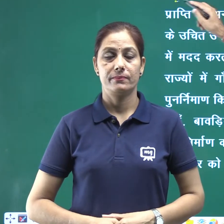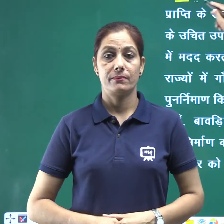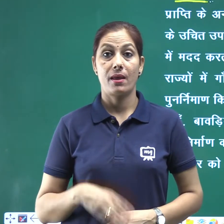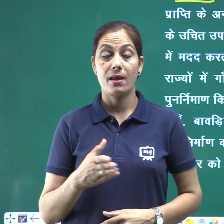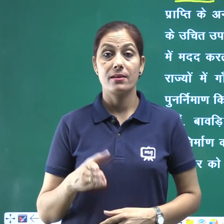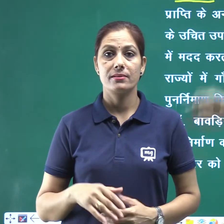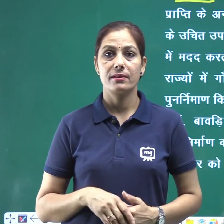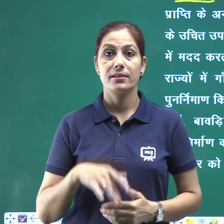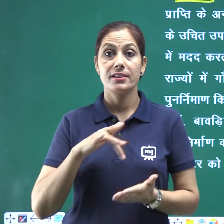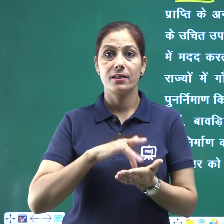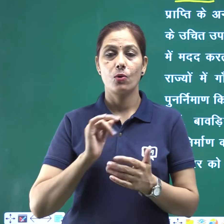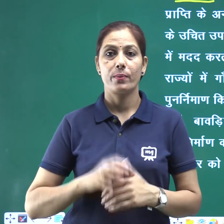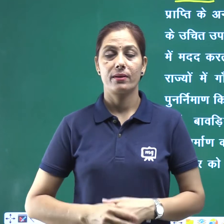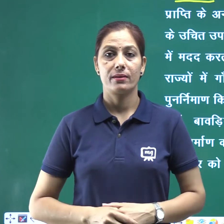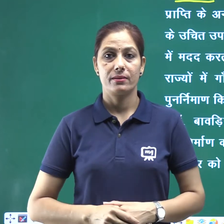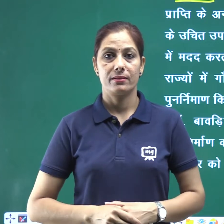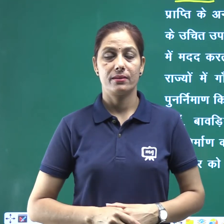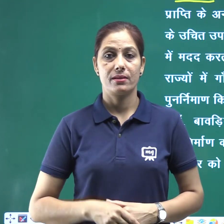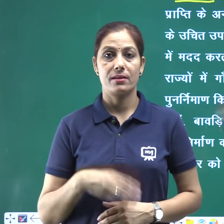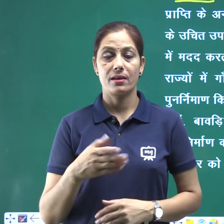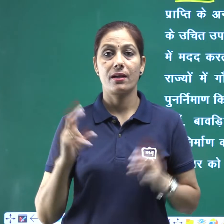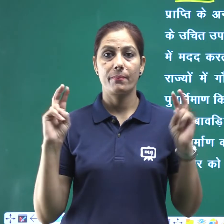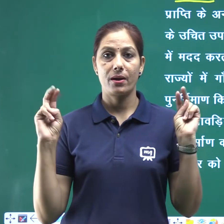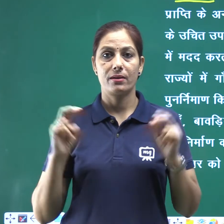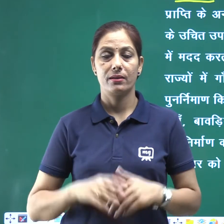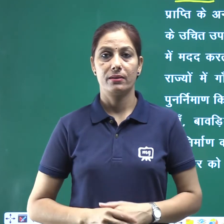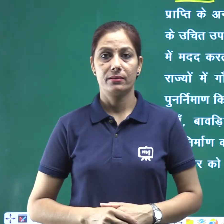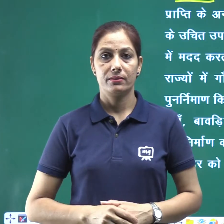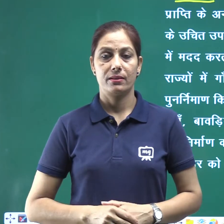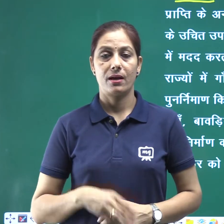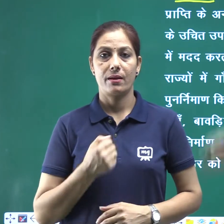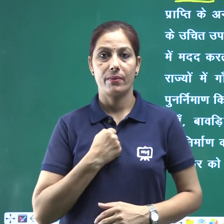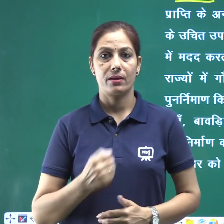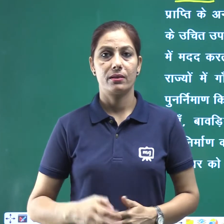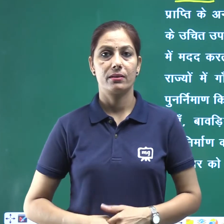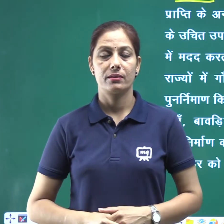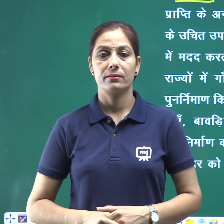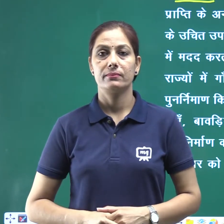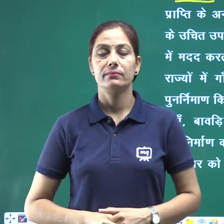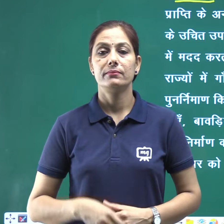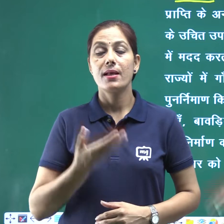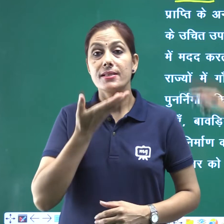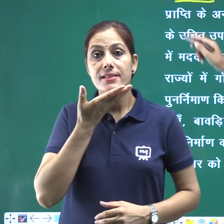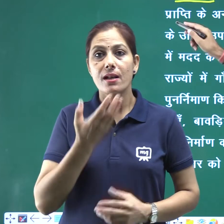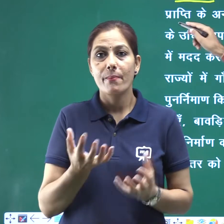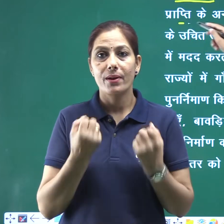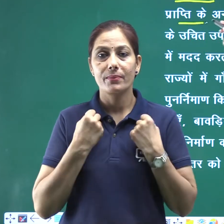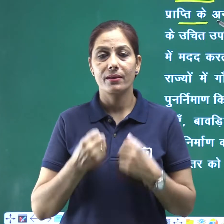ऐसे माहौल में यह पाठ हमें जल प्राप्ति